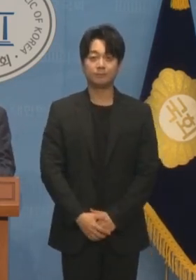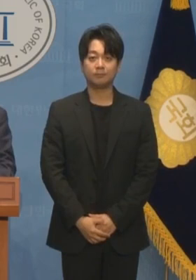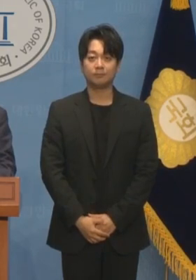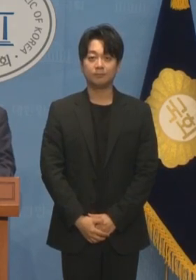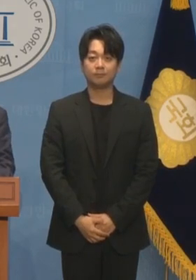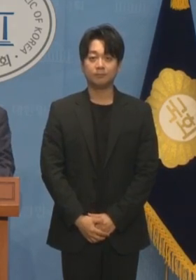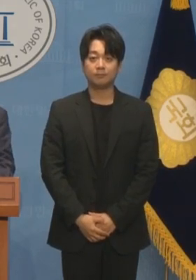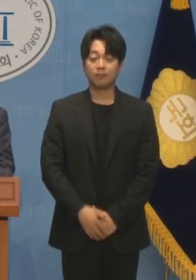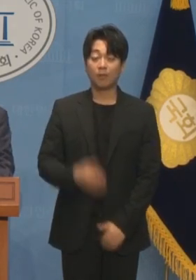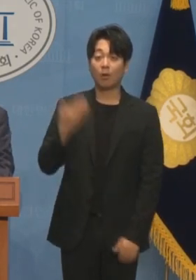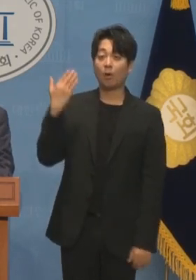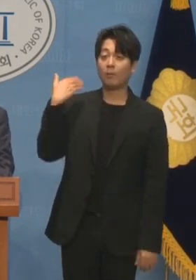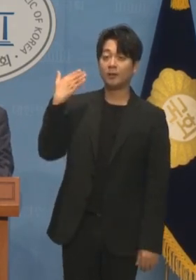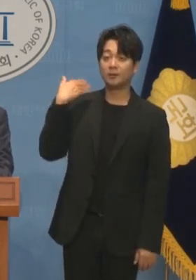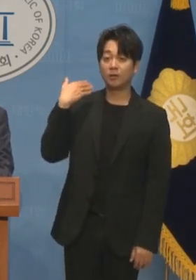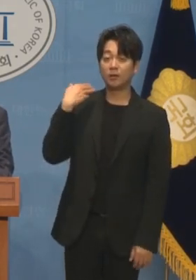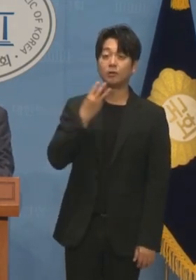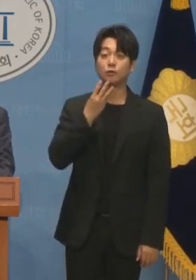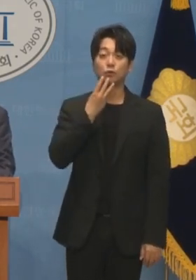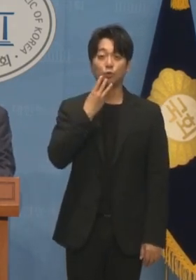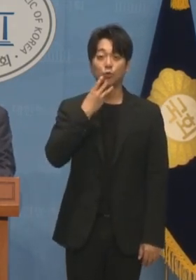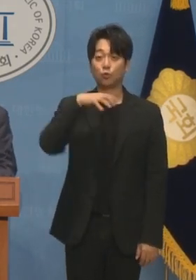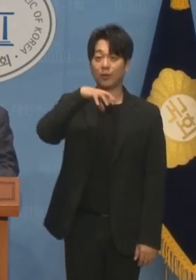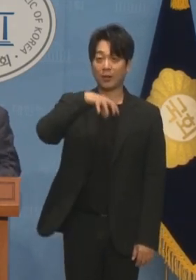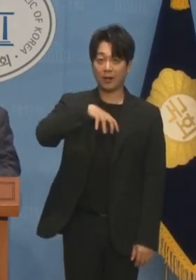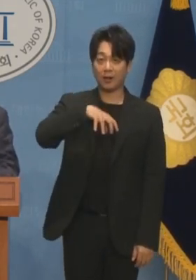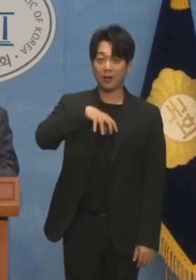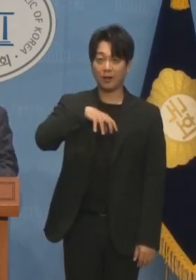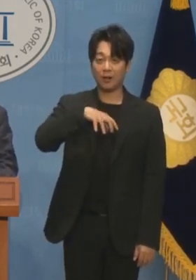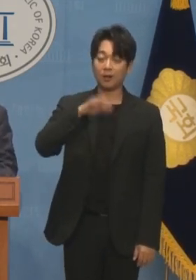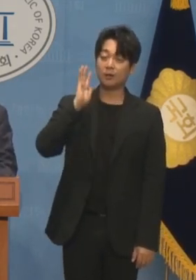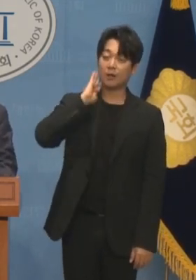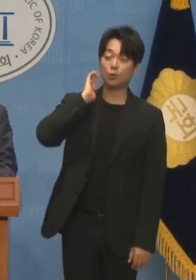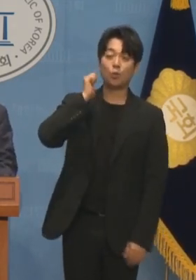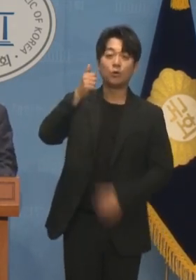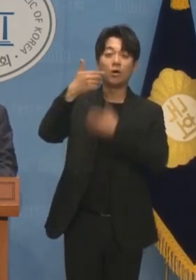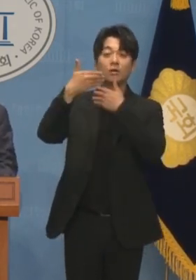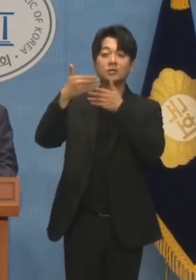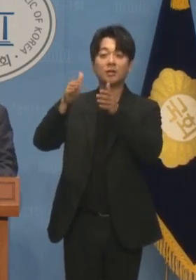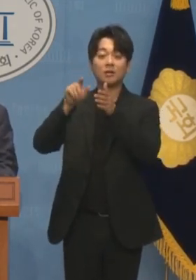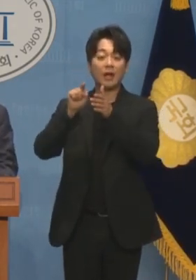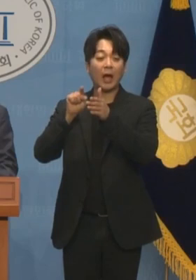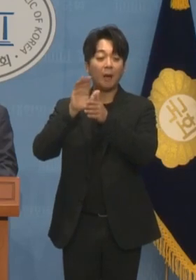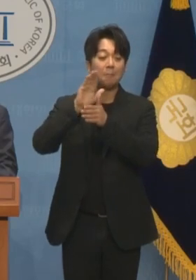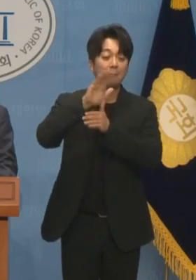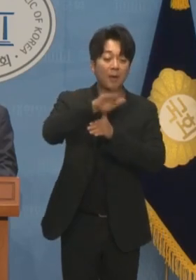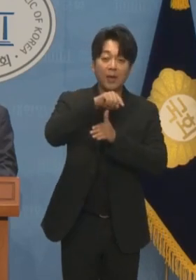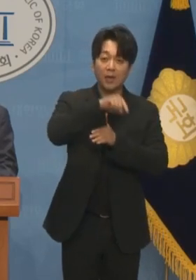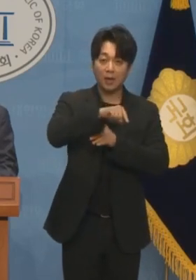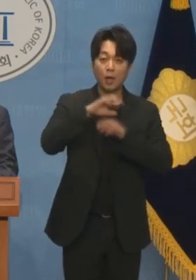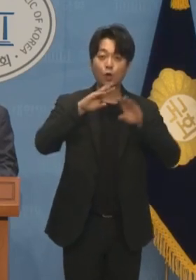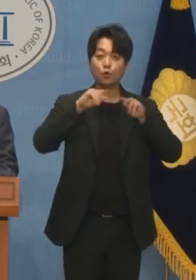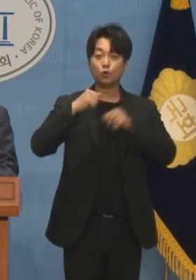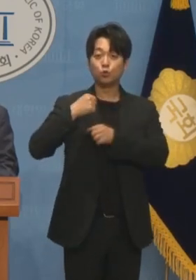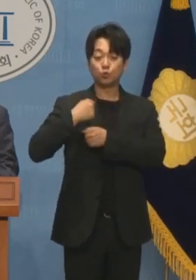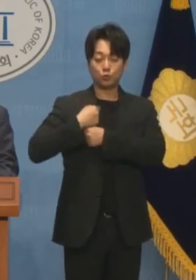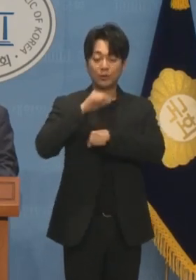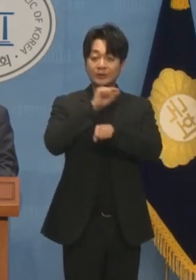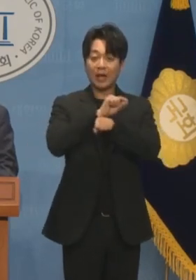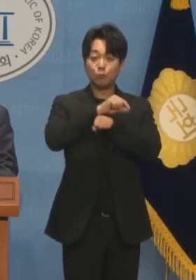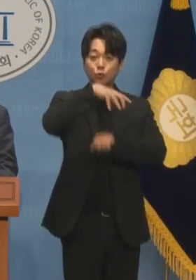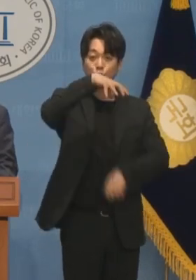얼마 전 서울의 소리는 대통령 청사 바로 앞에 위치한 육군 서울사무소